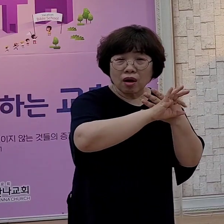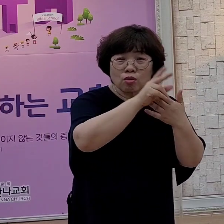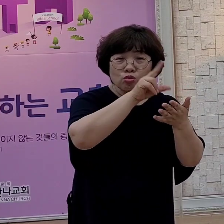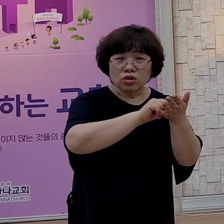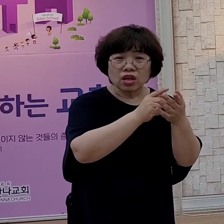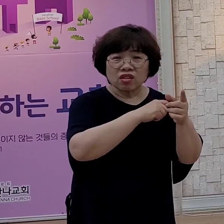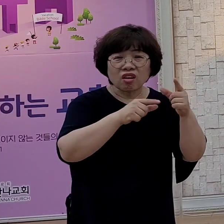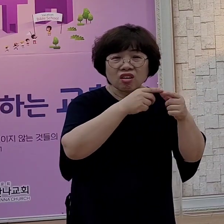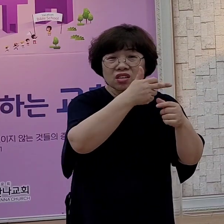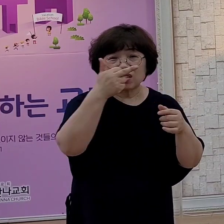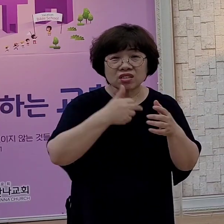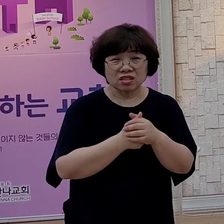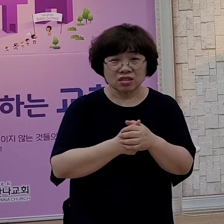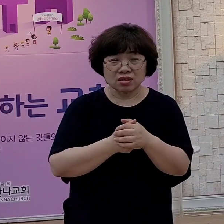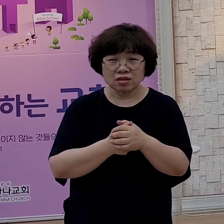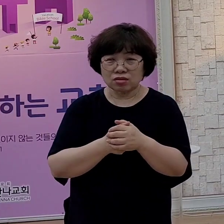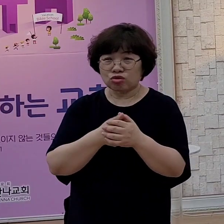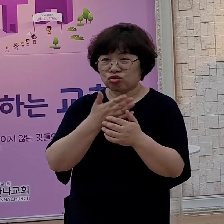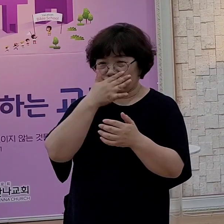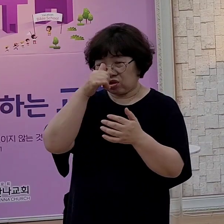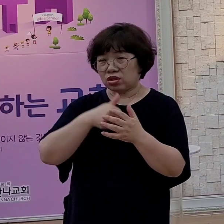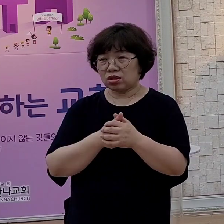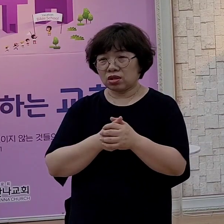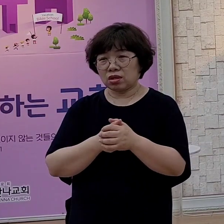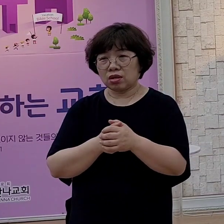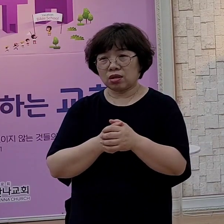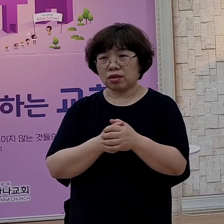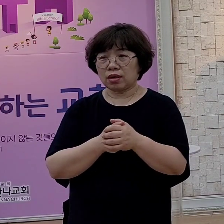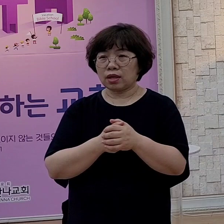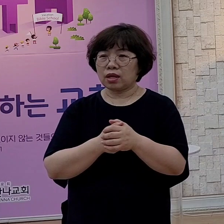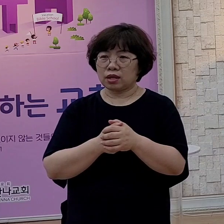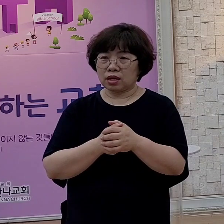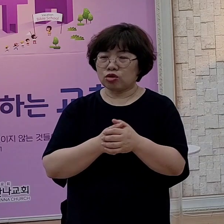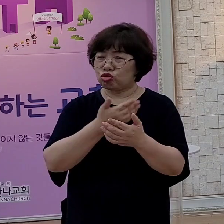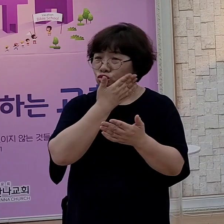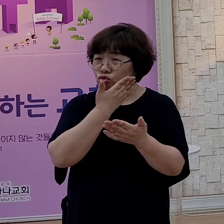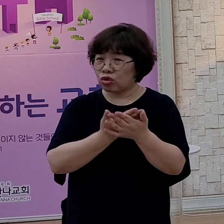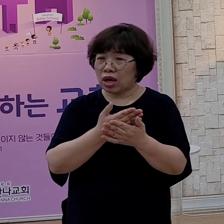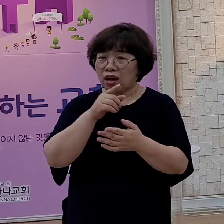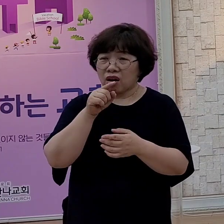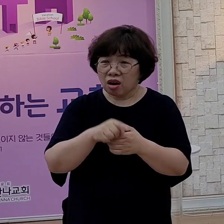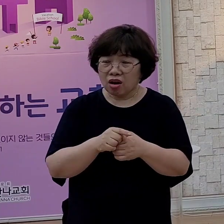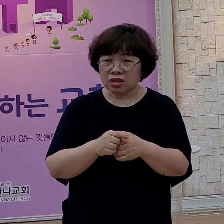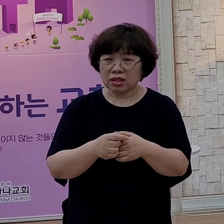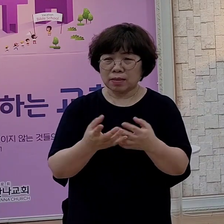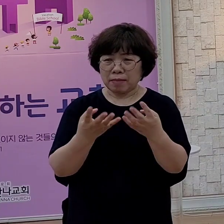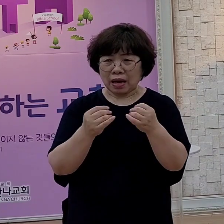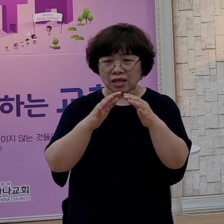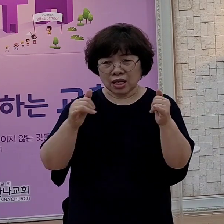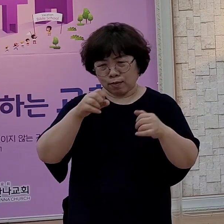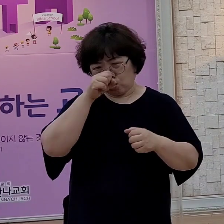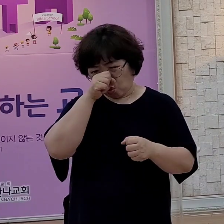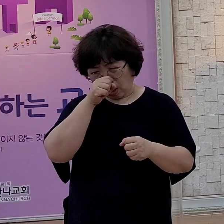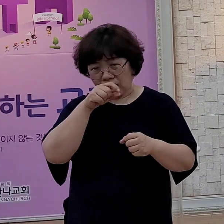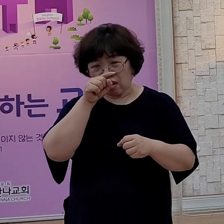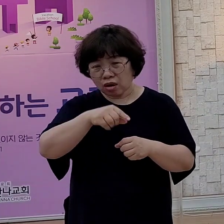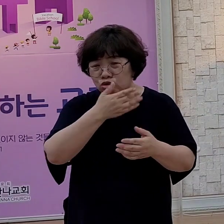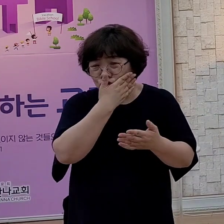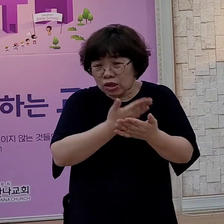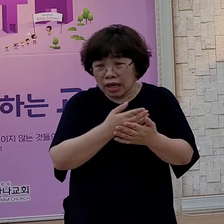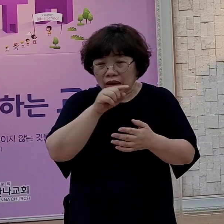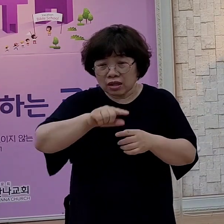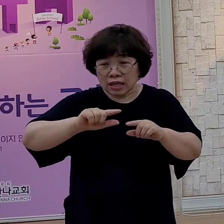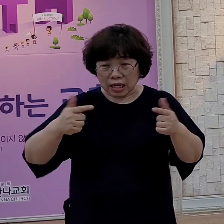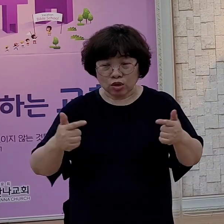다수결로 우울하게 하면 정말 우리가 망하는 거잖아요. 진리가 아닌 것에 다수가 다 좋아한다고 그 길로 가면